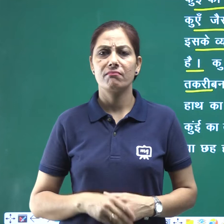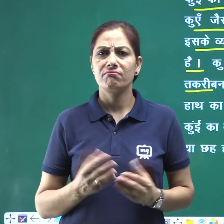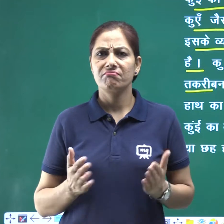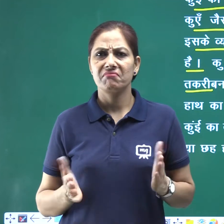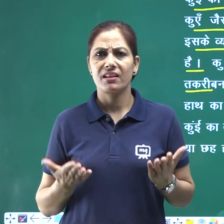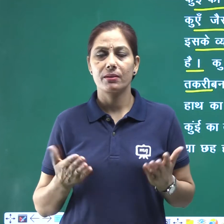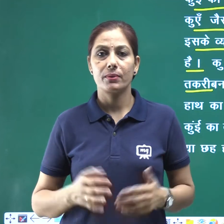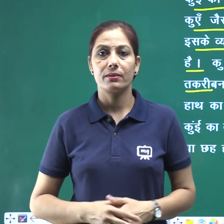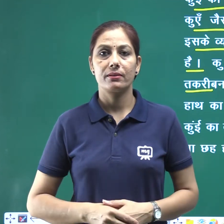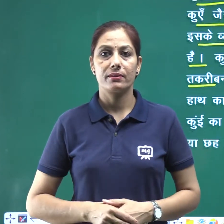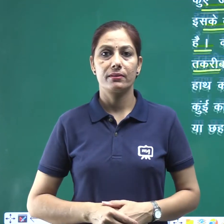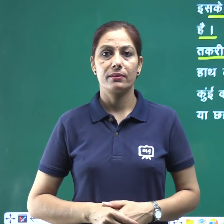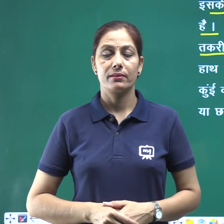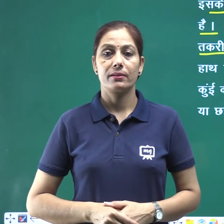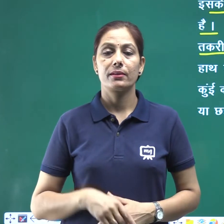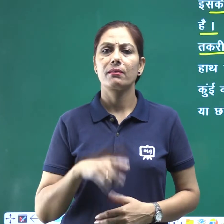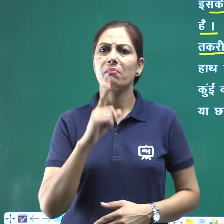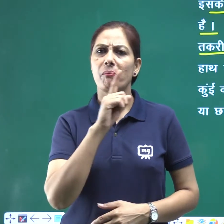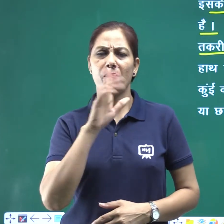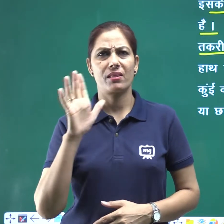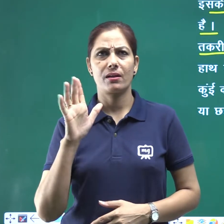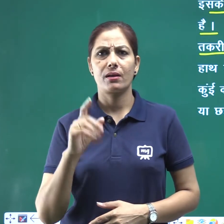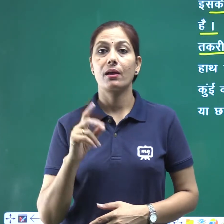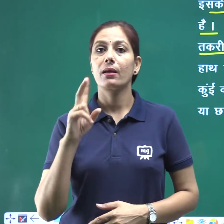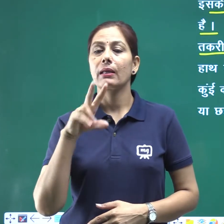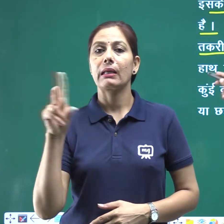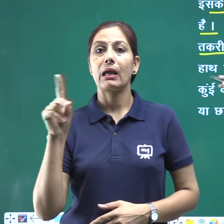तकरीबन 15 या 20 हाथ का होता है,